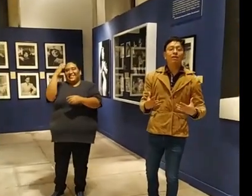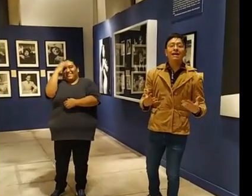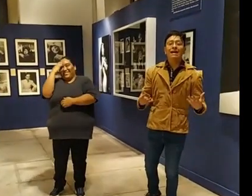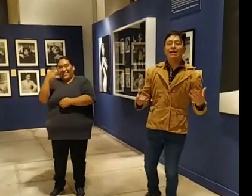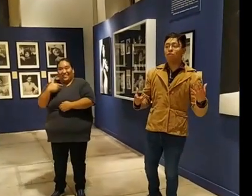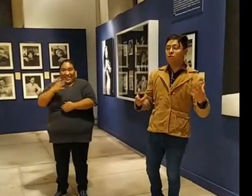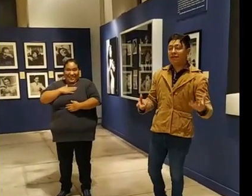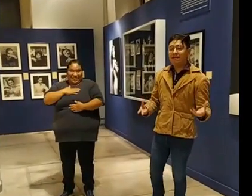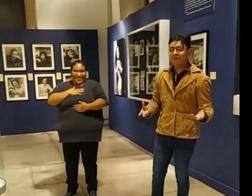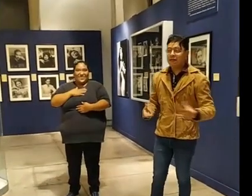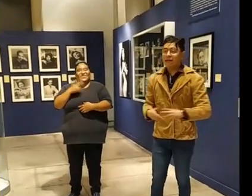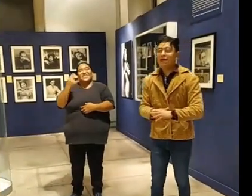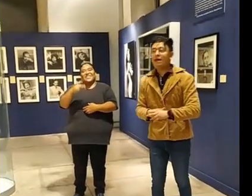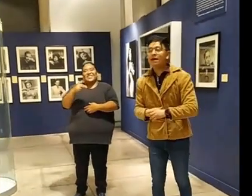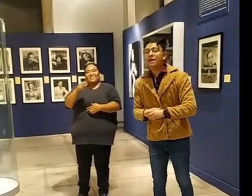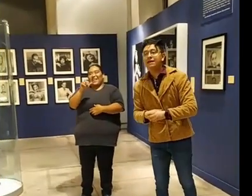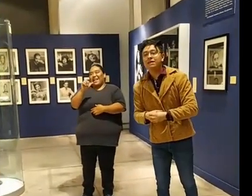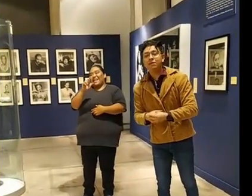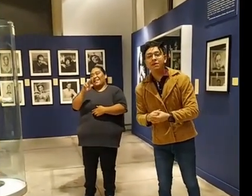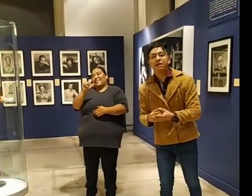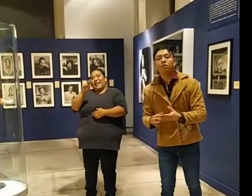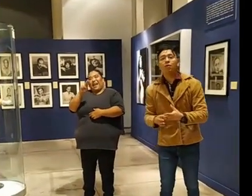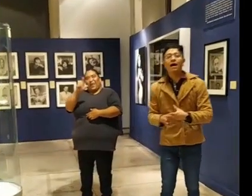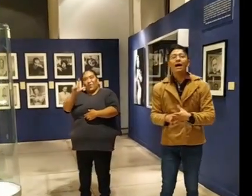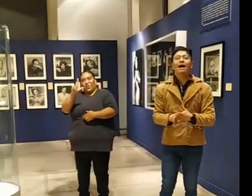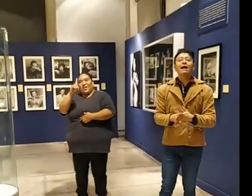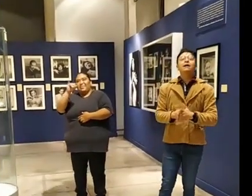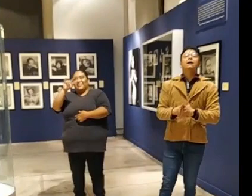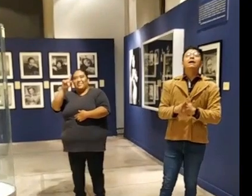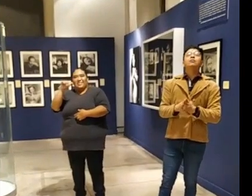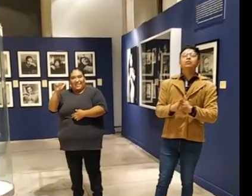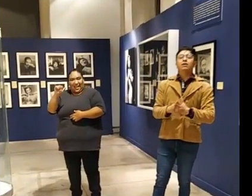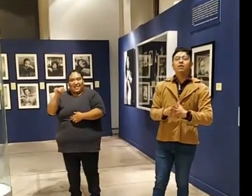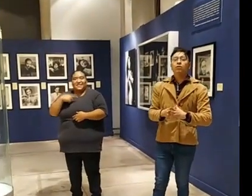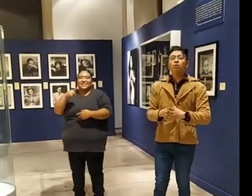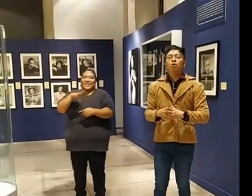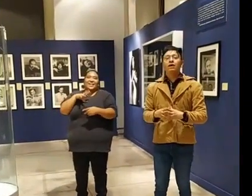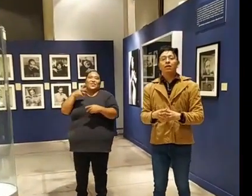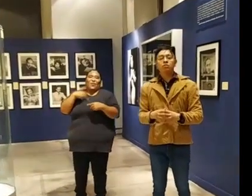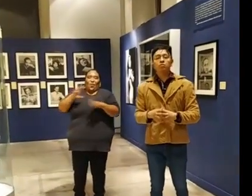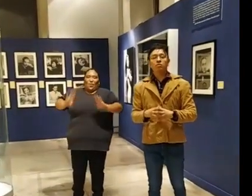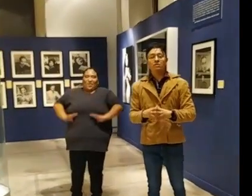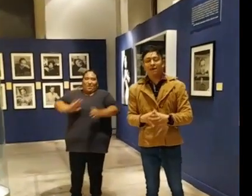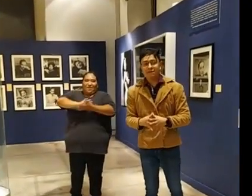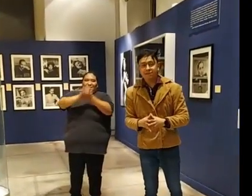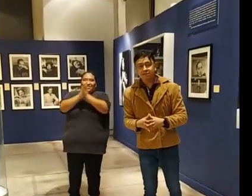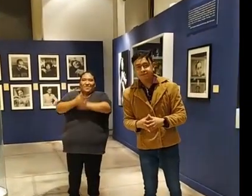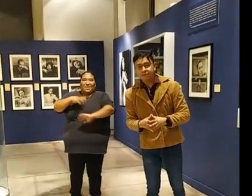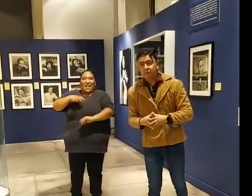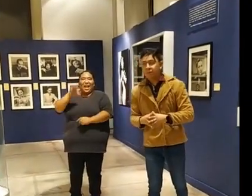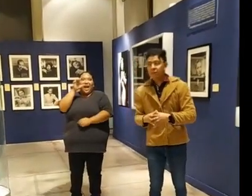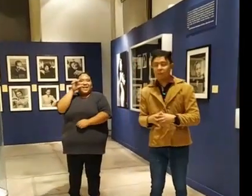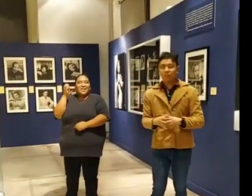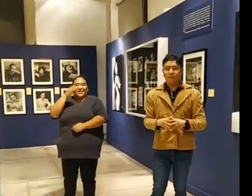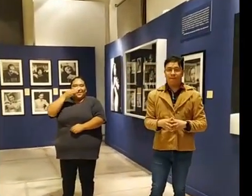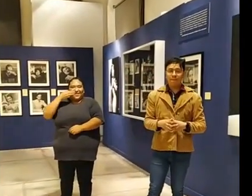actor Raúl Díaz, interpretando a nuestro querido Carlos Monsiváis.